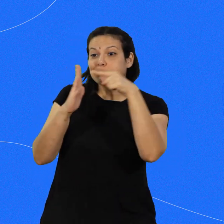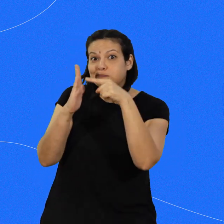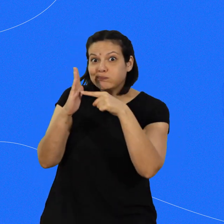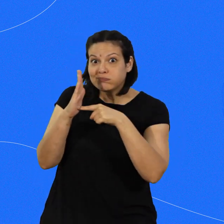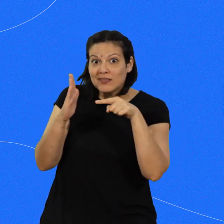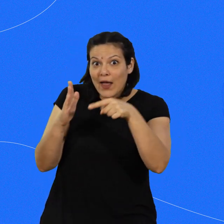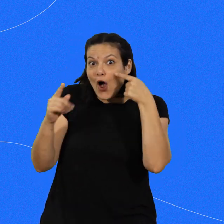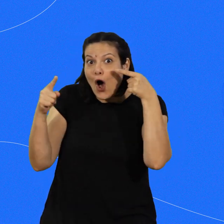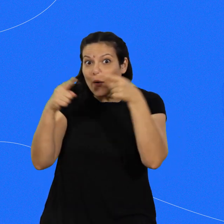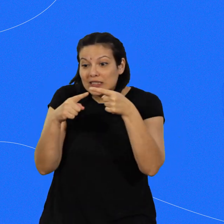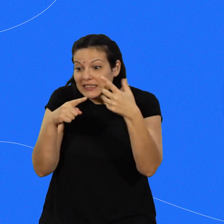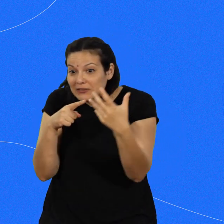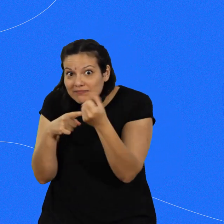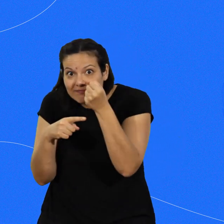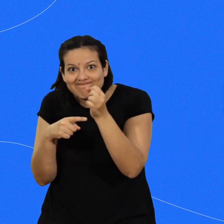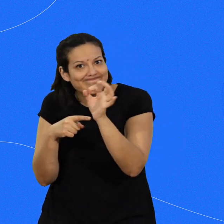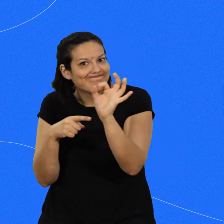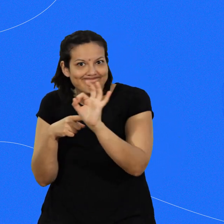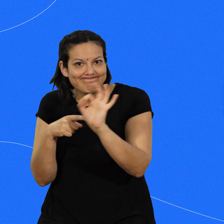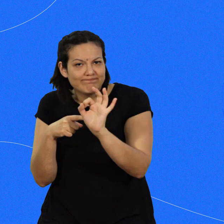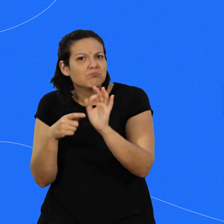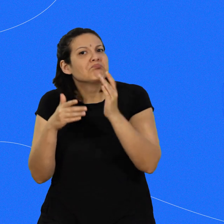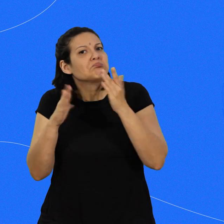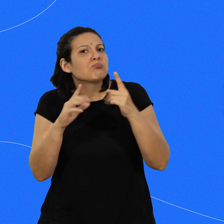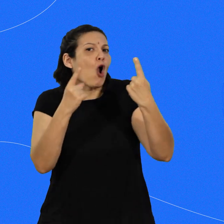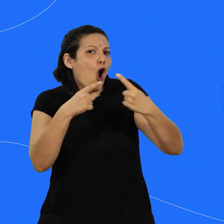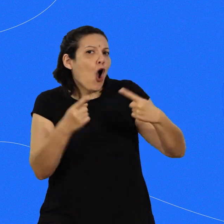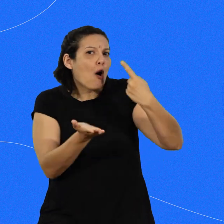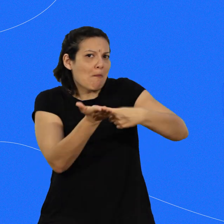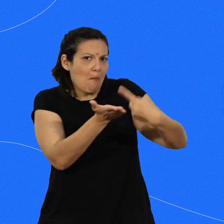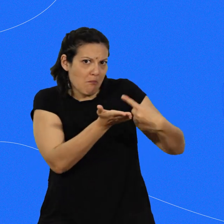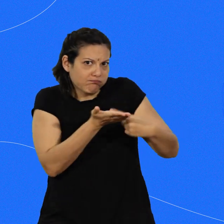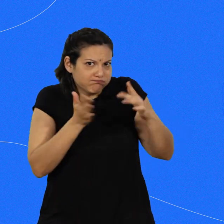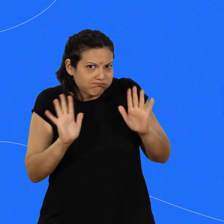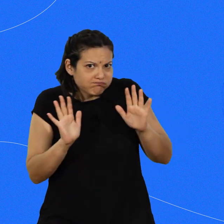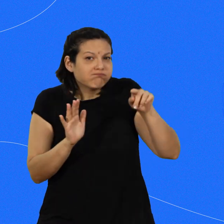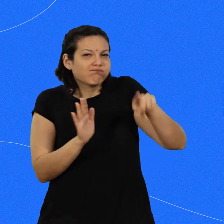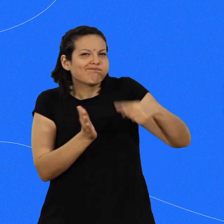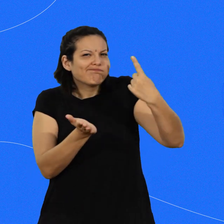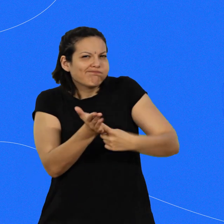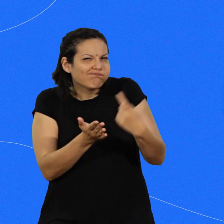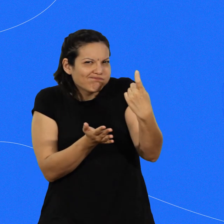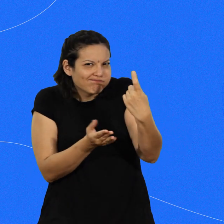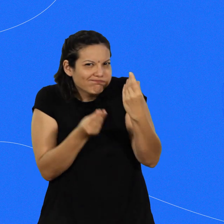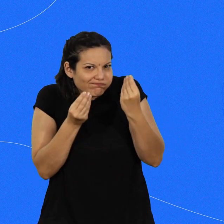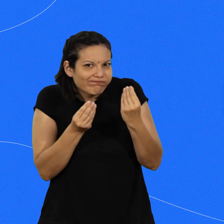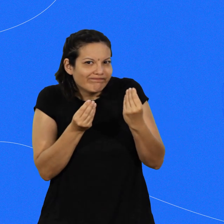lo que se habían propuesto, pudieron tomar otras medidas y decidieron establecer símbolos de